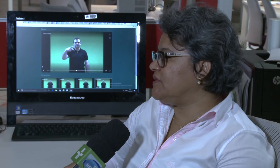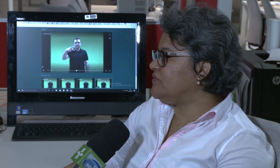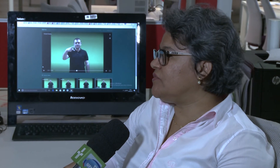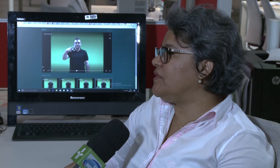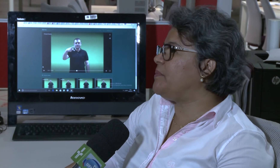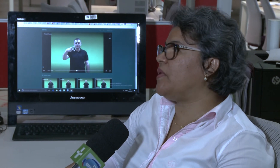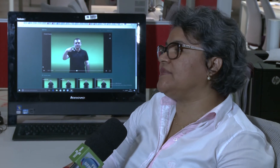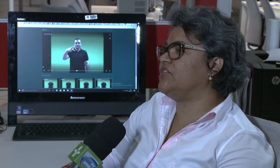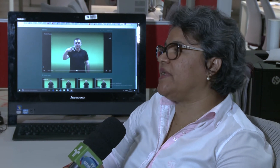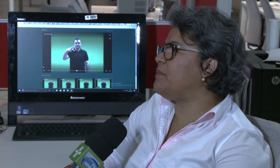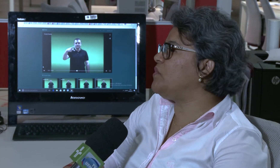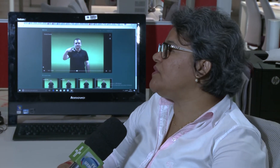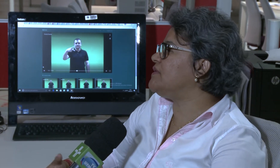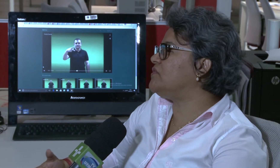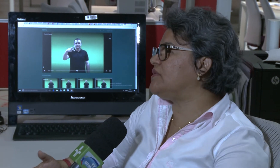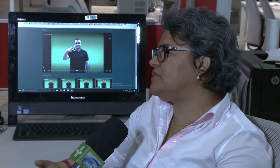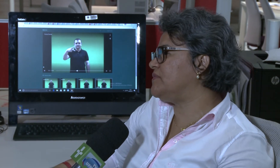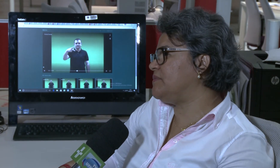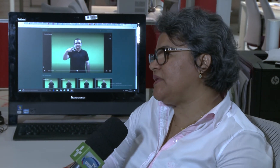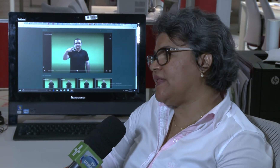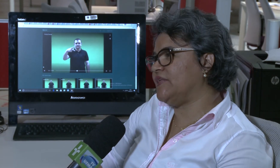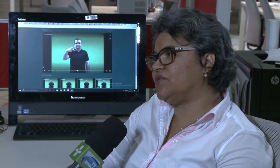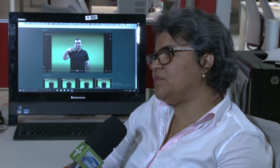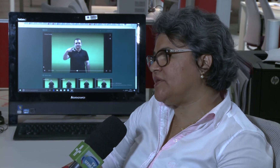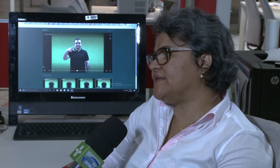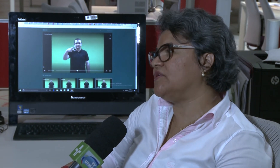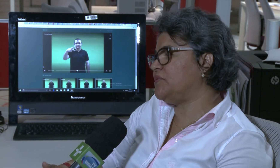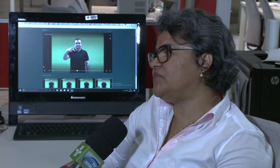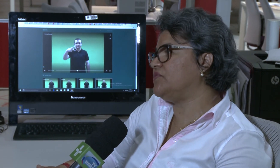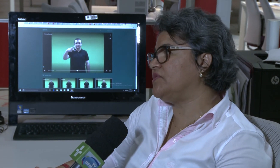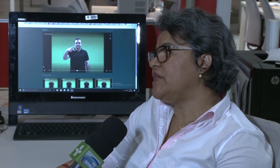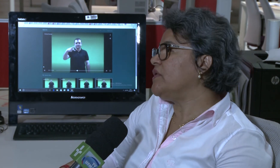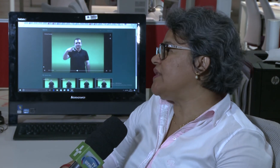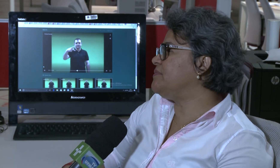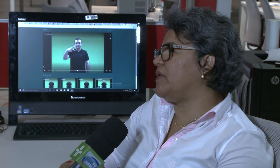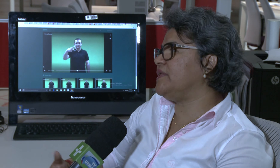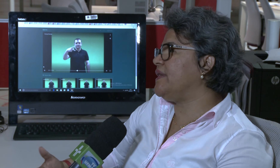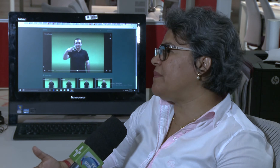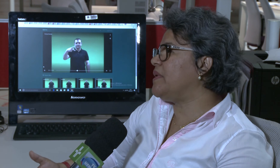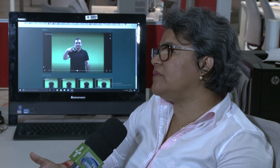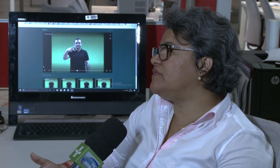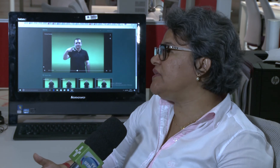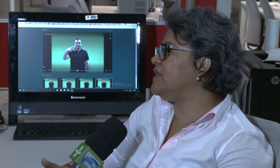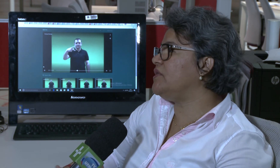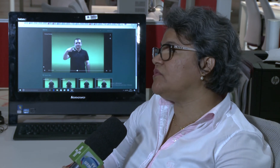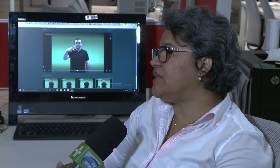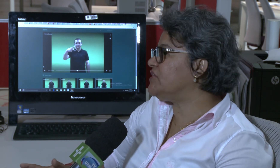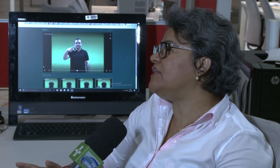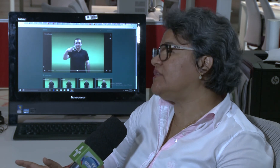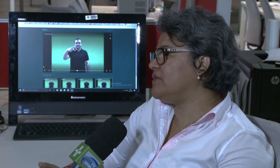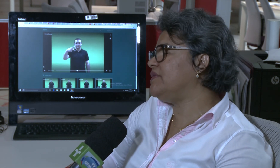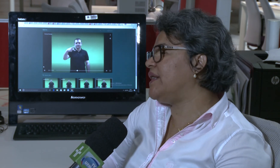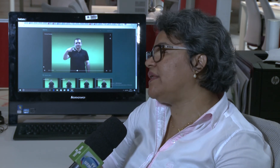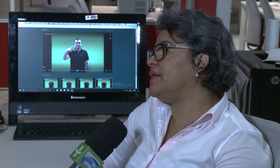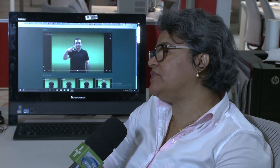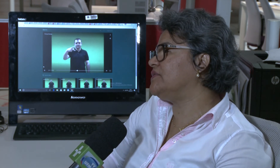ele possa gerar muitas outras possibilidades de comunicação para surdos que eles podem ter à mão sem nenhum desde que eles tenham internet